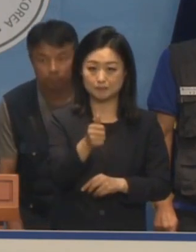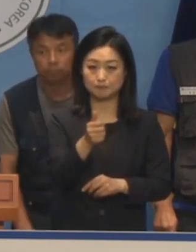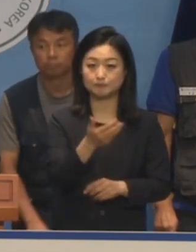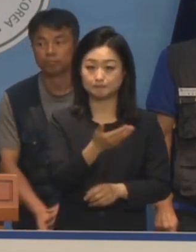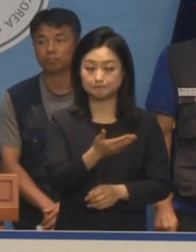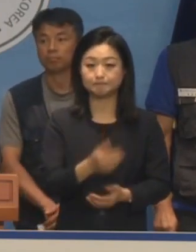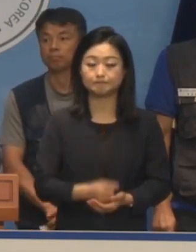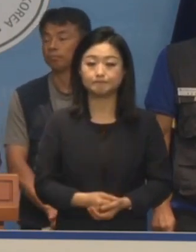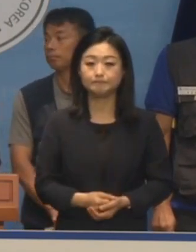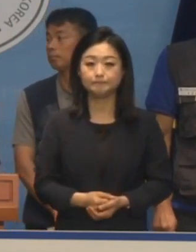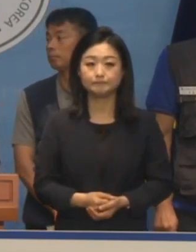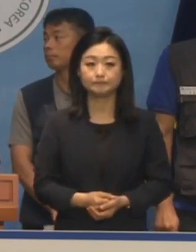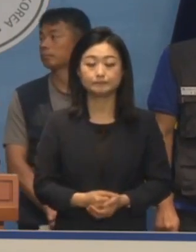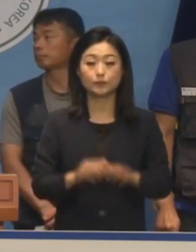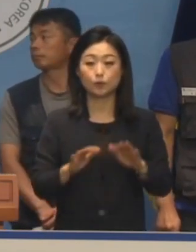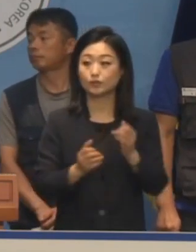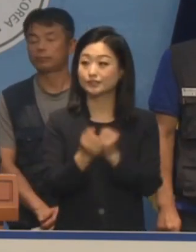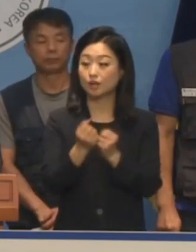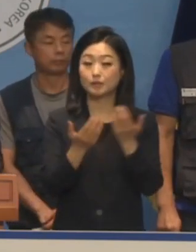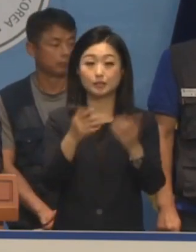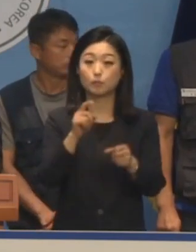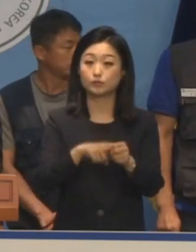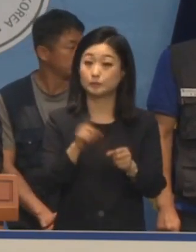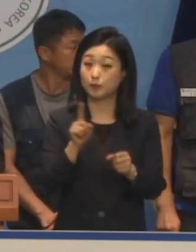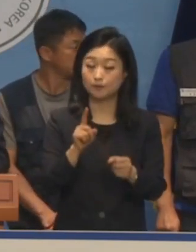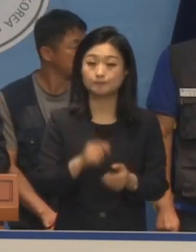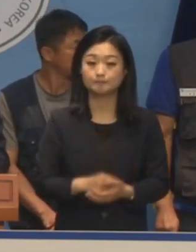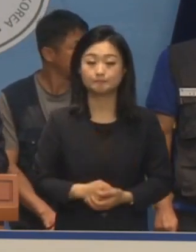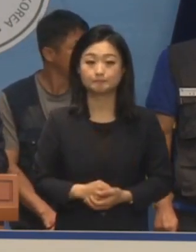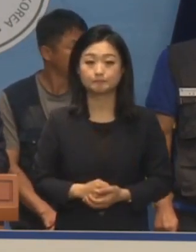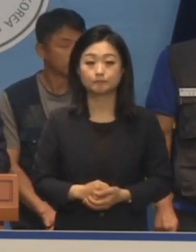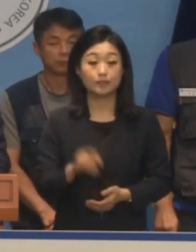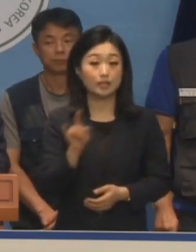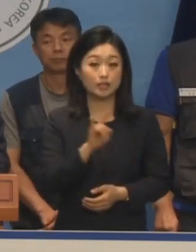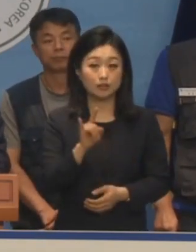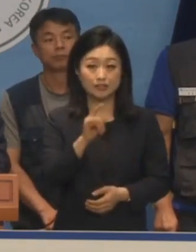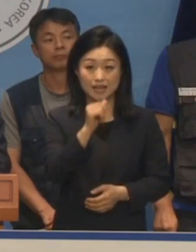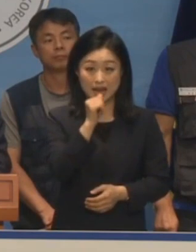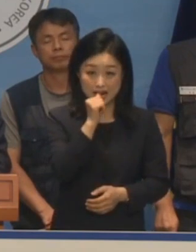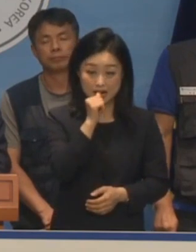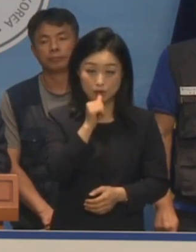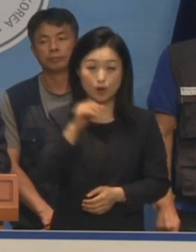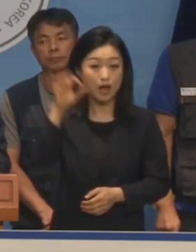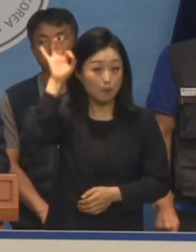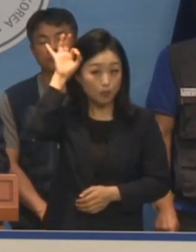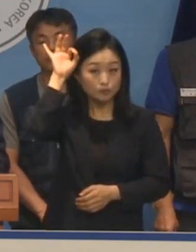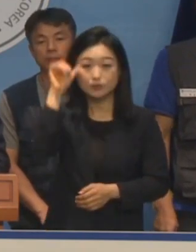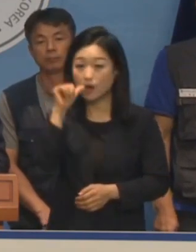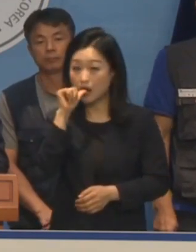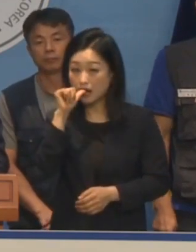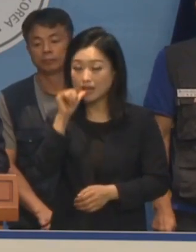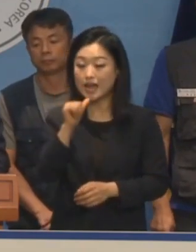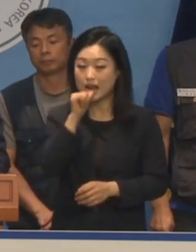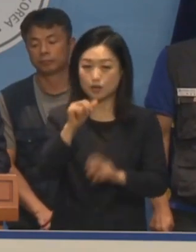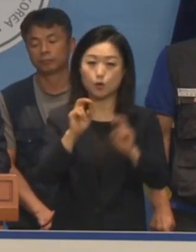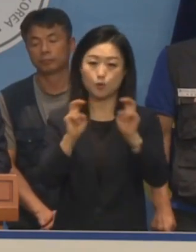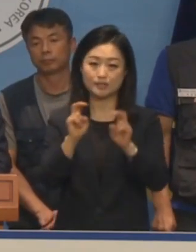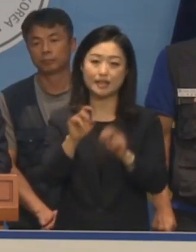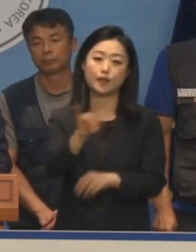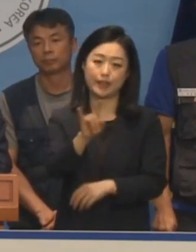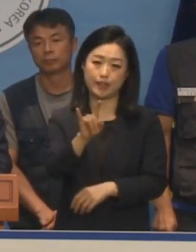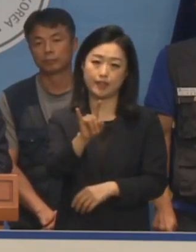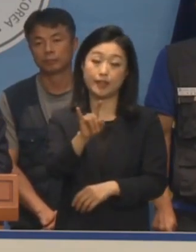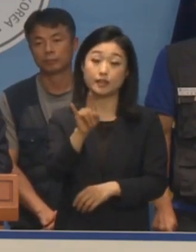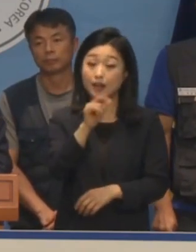오셨습니다 회견 취지에 대해서 말씀드리겠습니다 현대제철은 포스코와 함께 우리나라 대표적인 철강 기업입니다 그리고